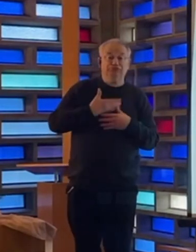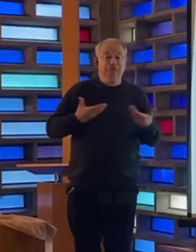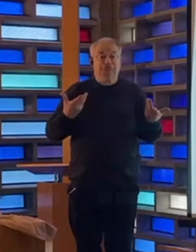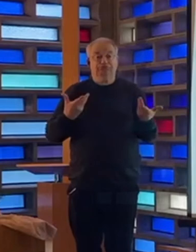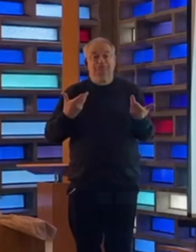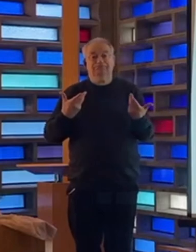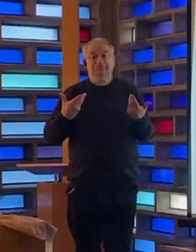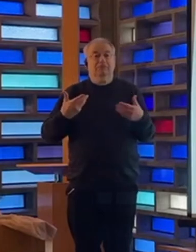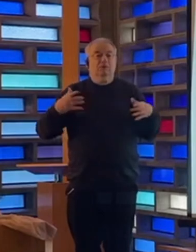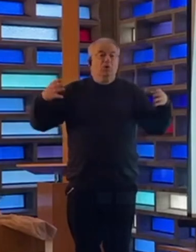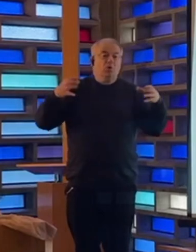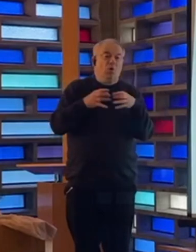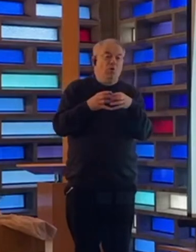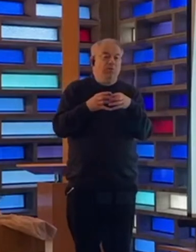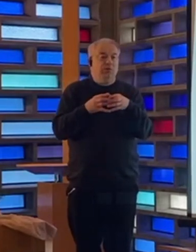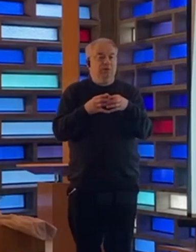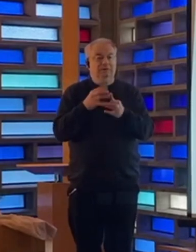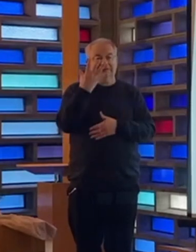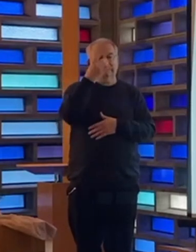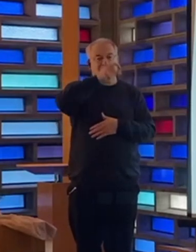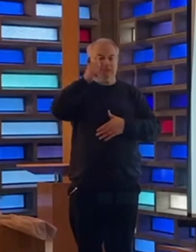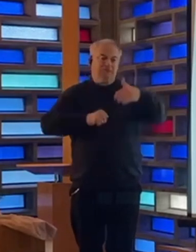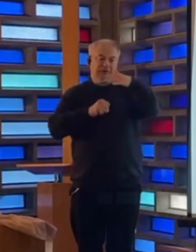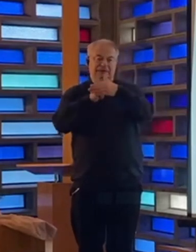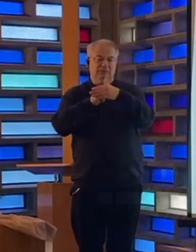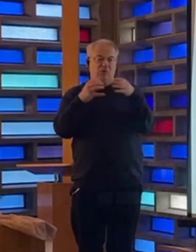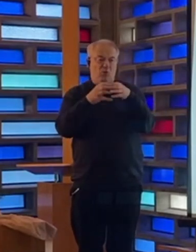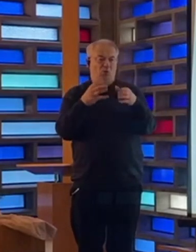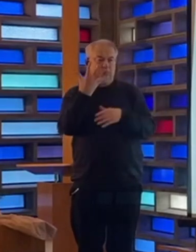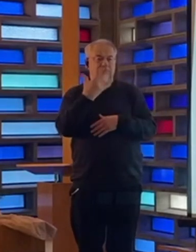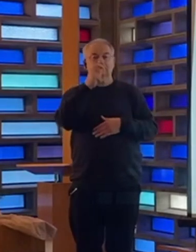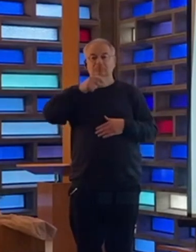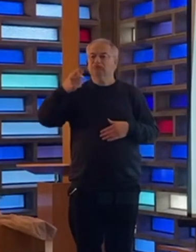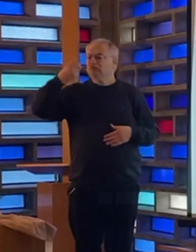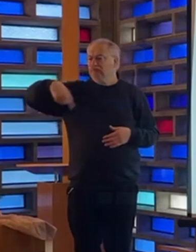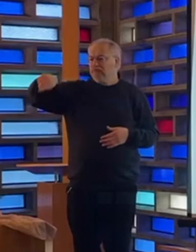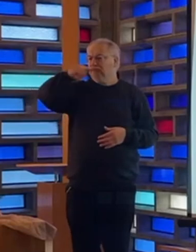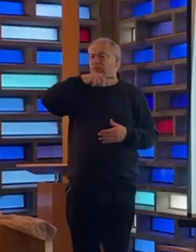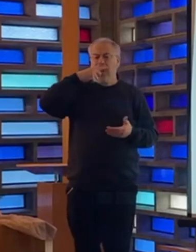pas former de groupe de plus de 5 personnes. Mais vous pouvez échanger des